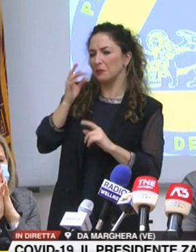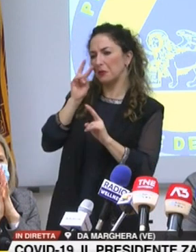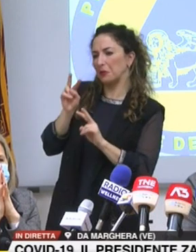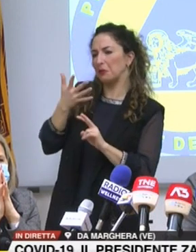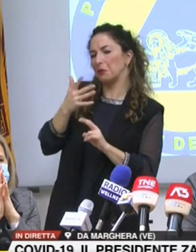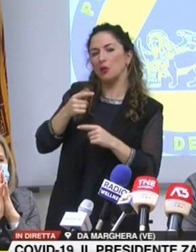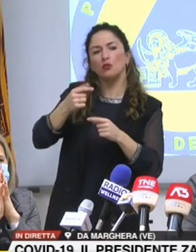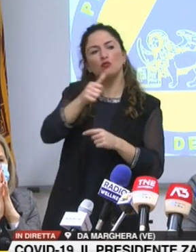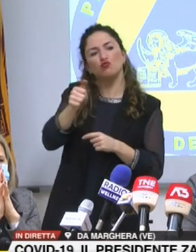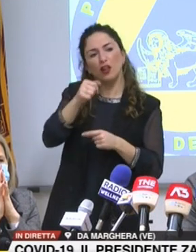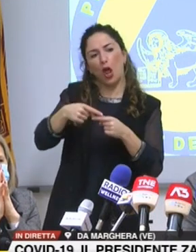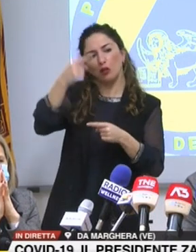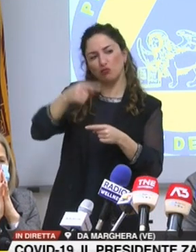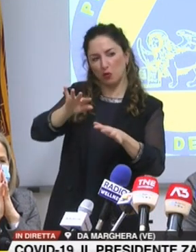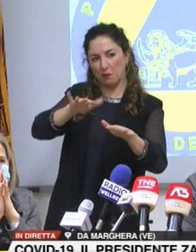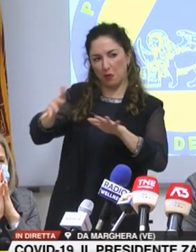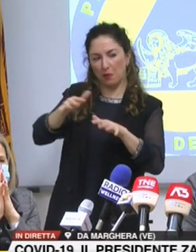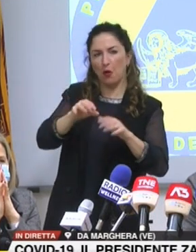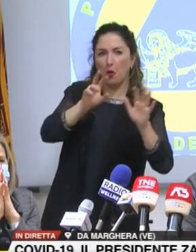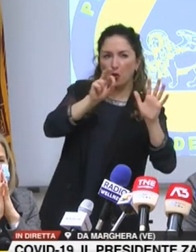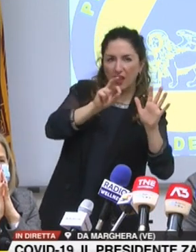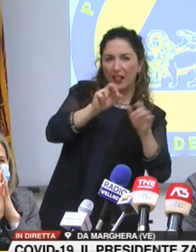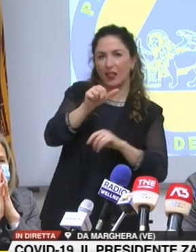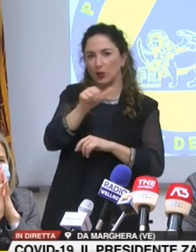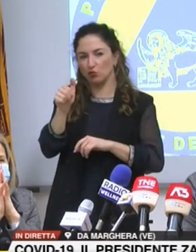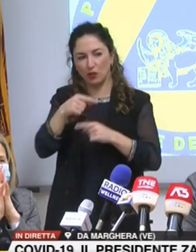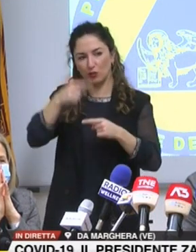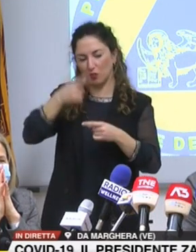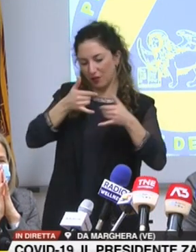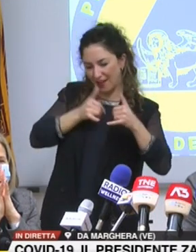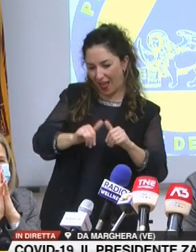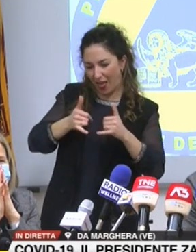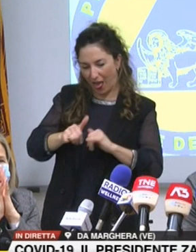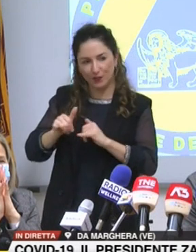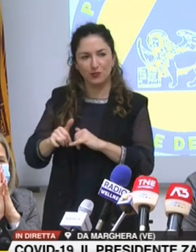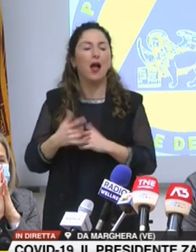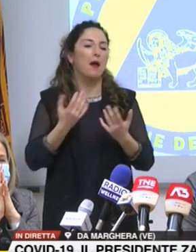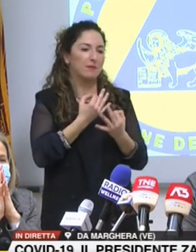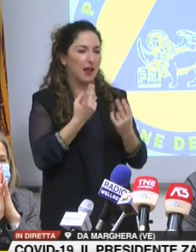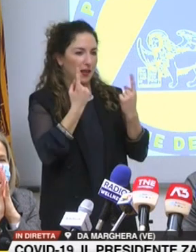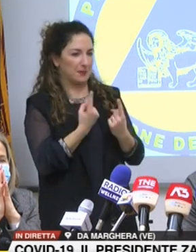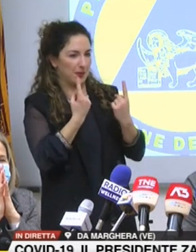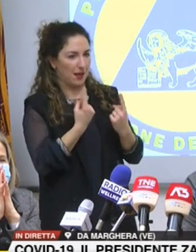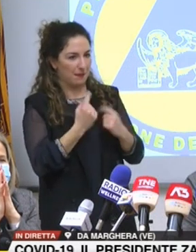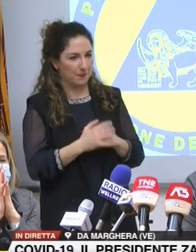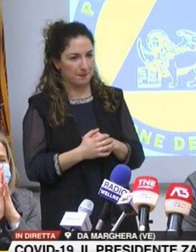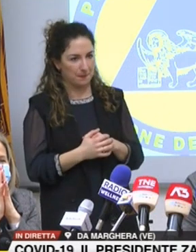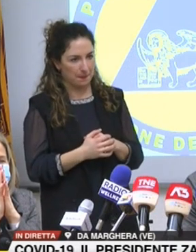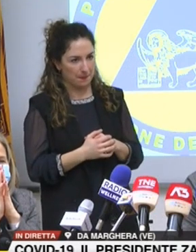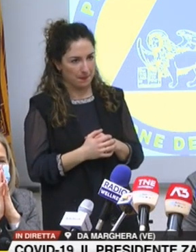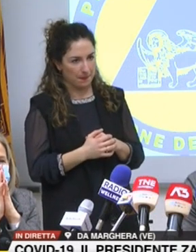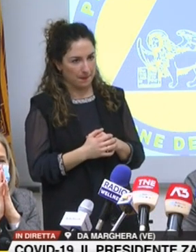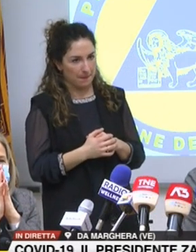meno un centinaio al giorno, dagli 80 ai 100 al giorno. Bene, ecco, allora lo aspettiamo. Poi, lei